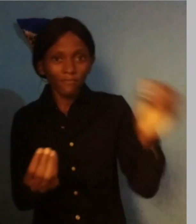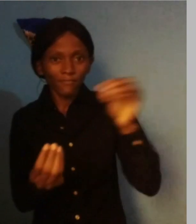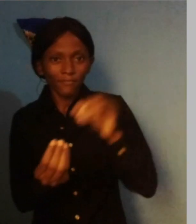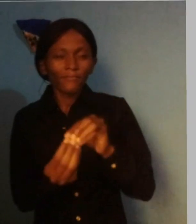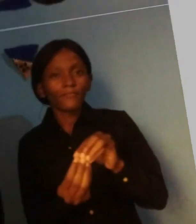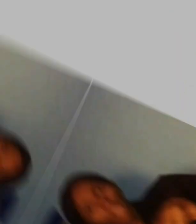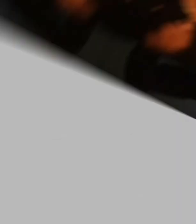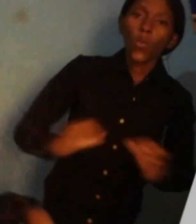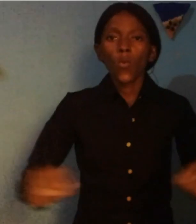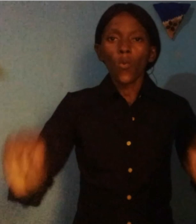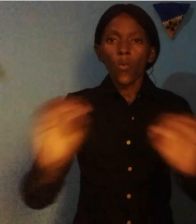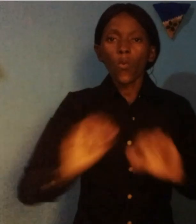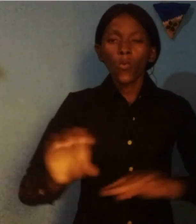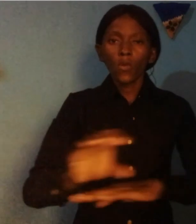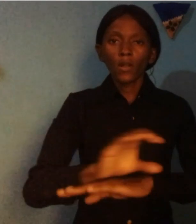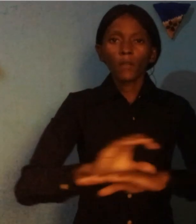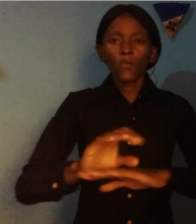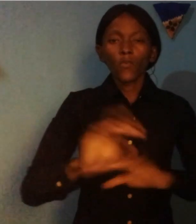bonus.